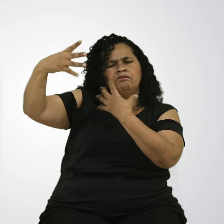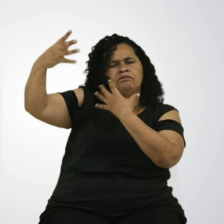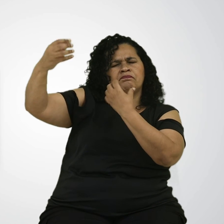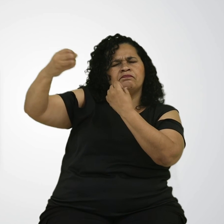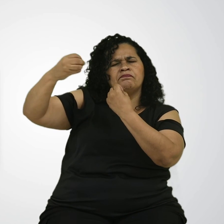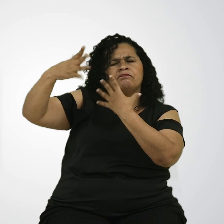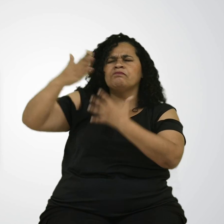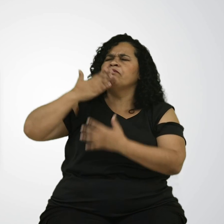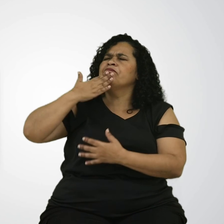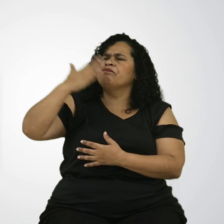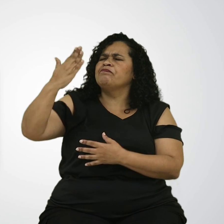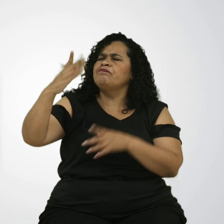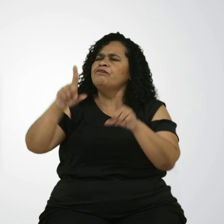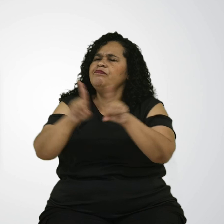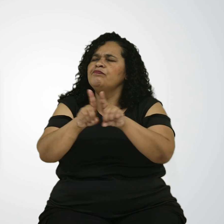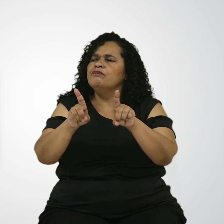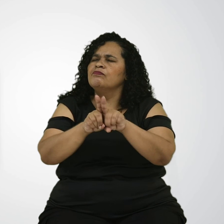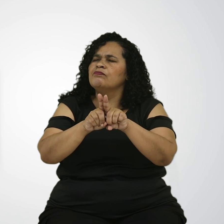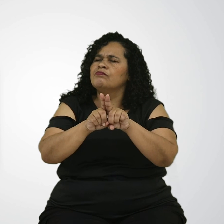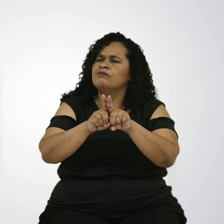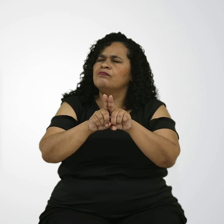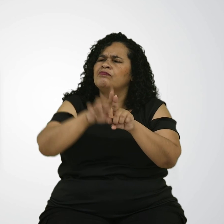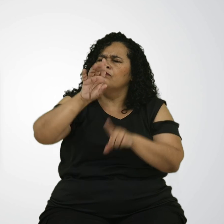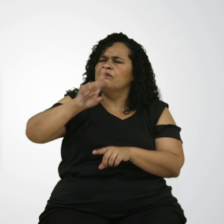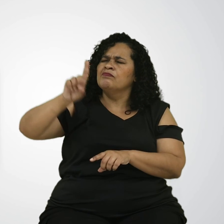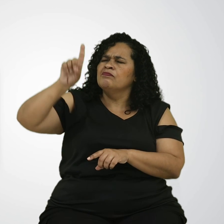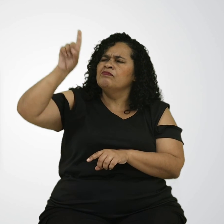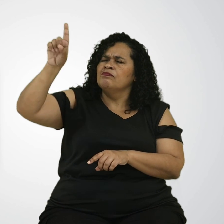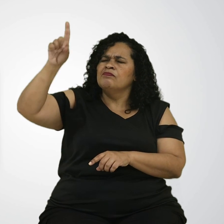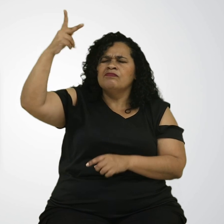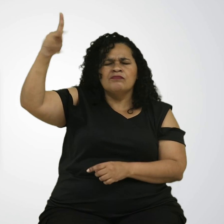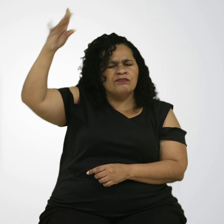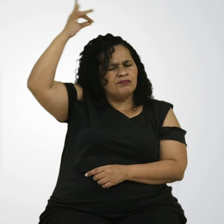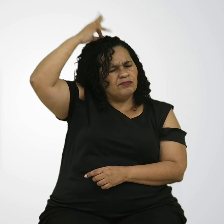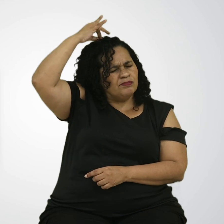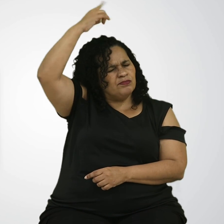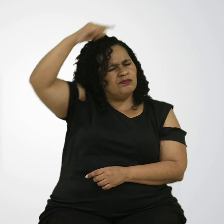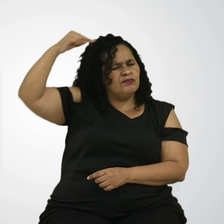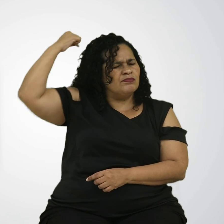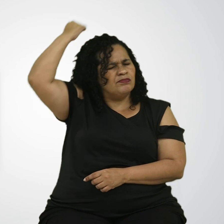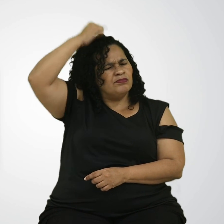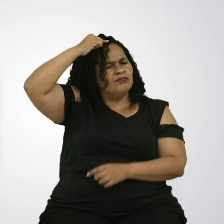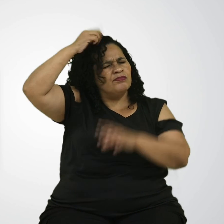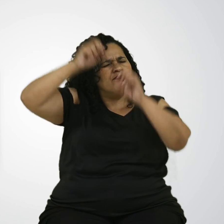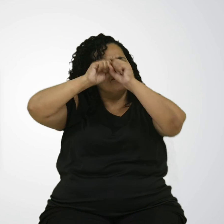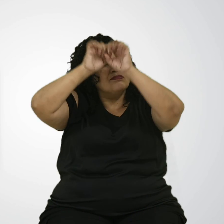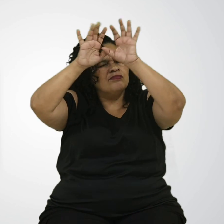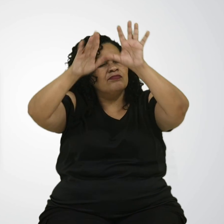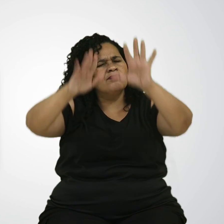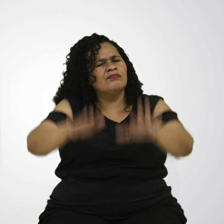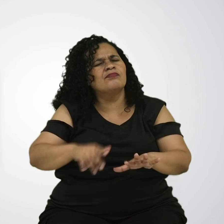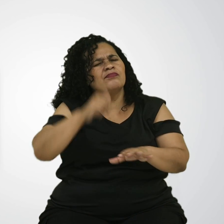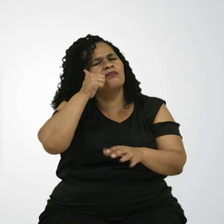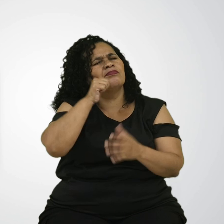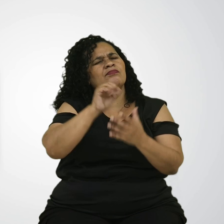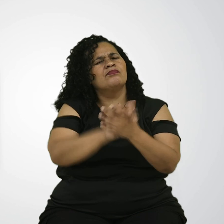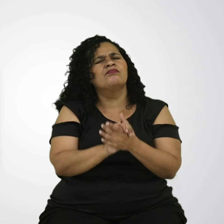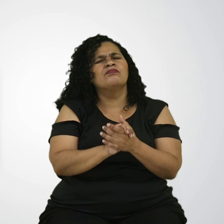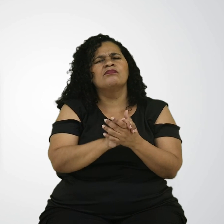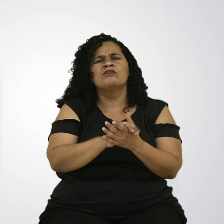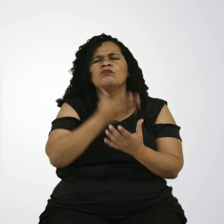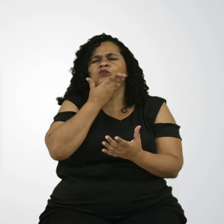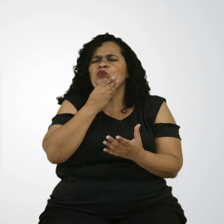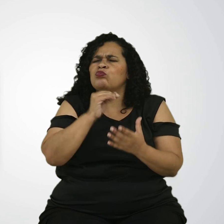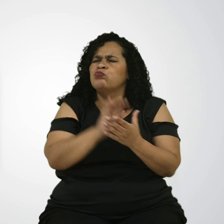a Ti, meu Deus, também, que o Senhor venha, através do Teu Santo Espírito, abençoar, meu Deus, essa esposa, esse marido, esse